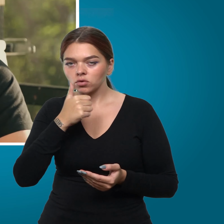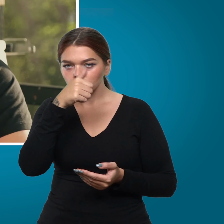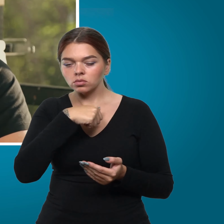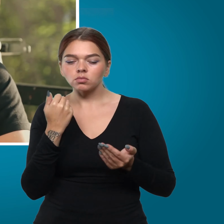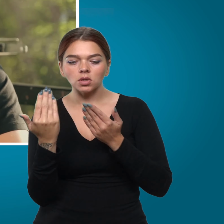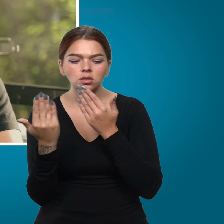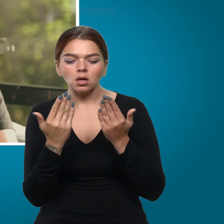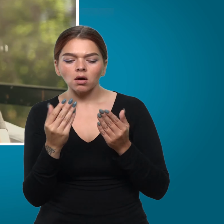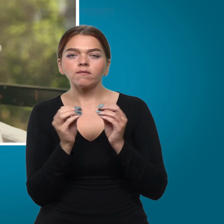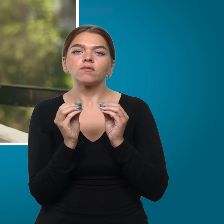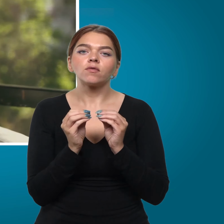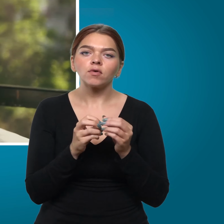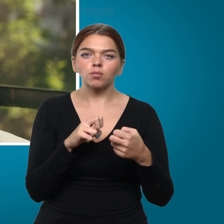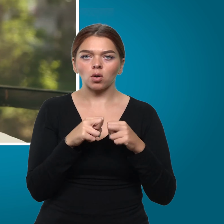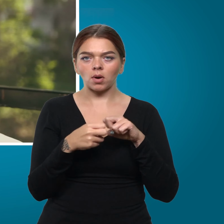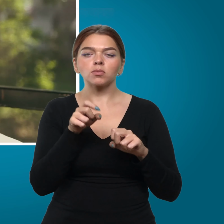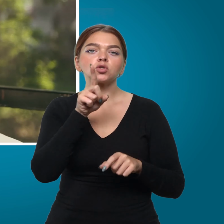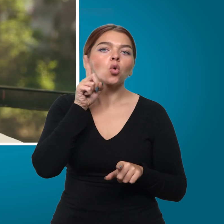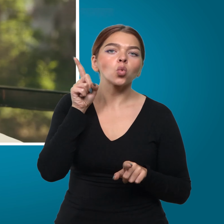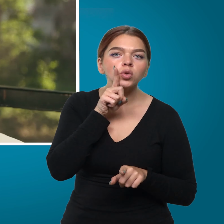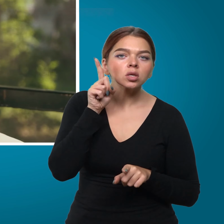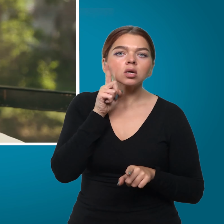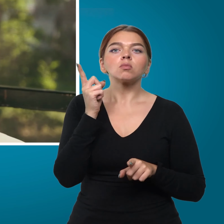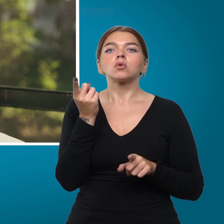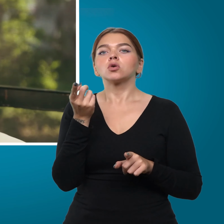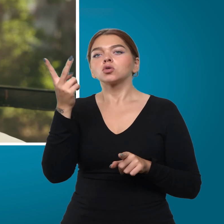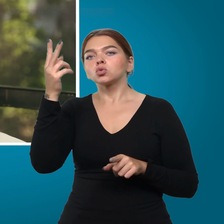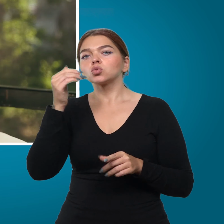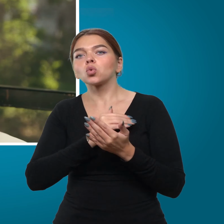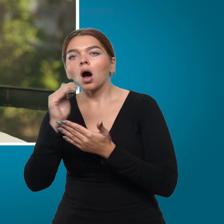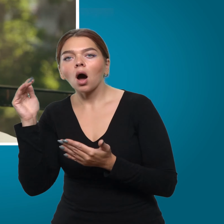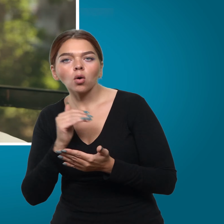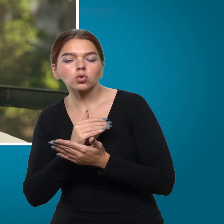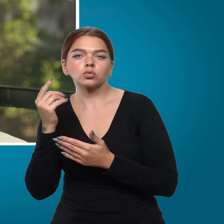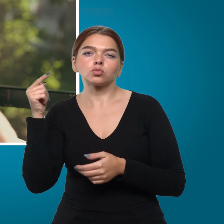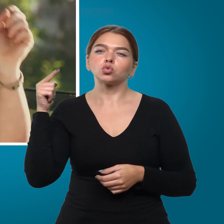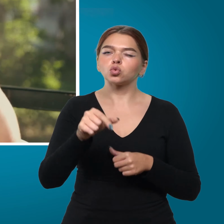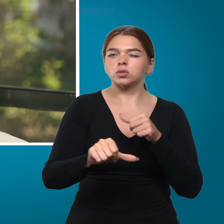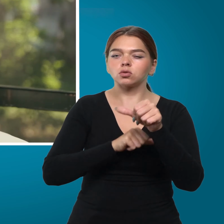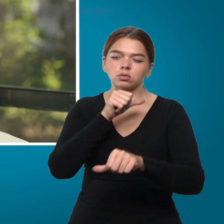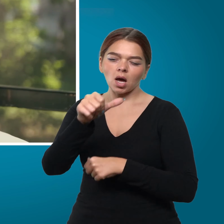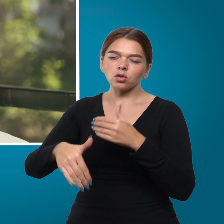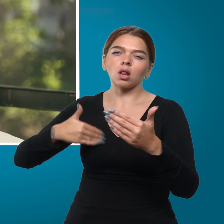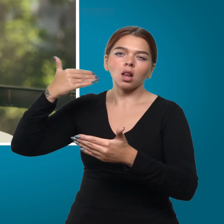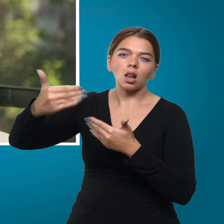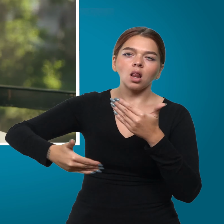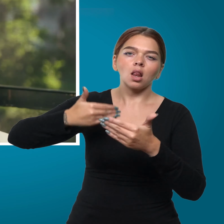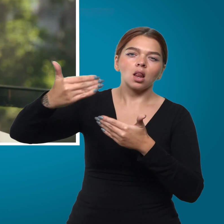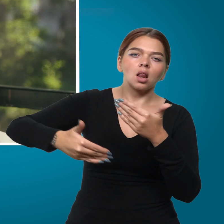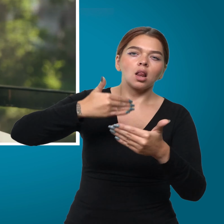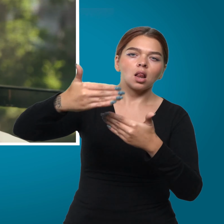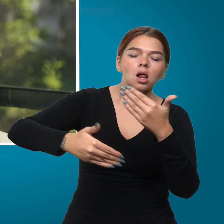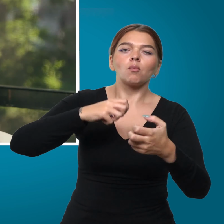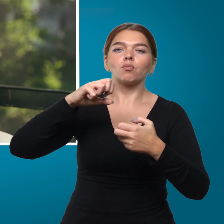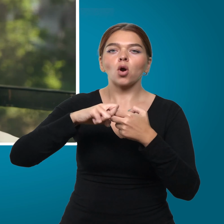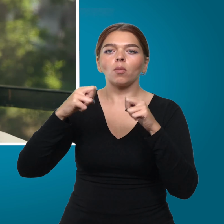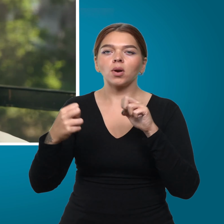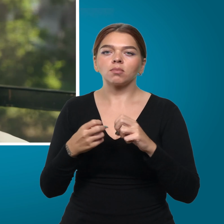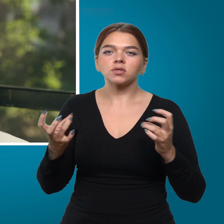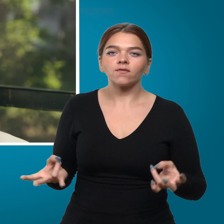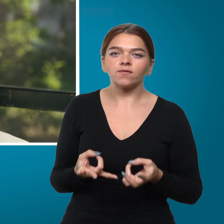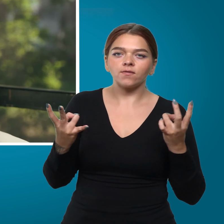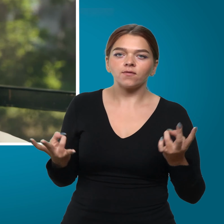literatūrą, filosofiją, kuri parašyta dar prieš mūsų erą, taip skaičiuojant su minusiuku datoj, tai ar to paties